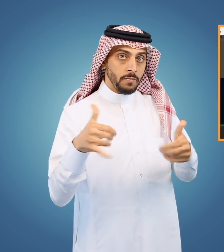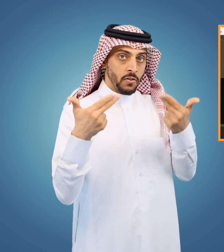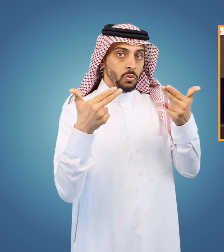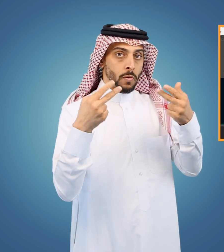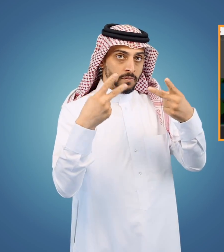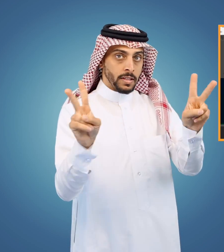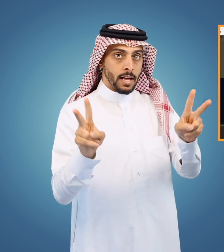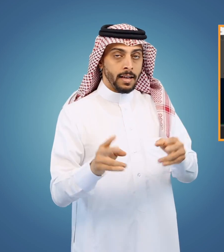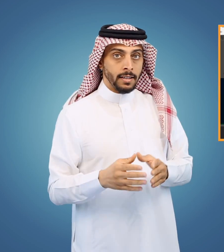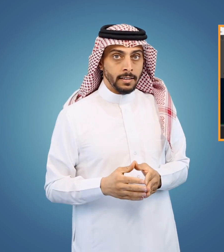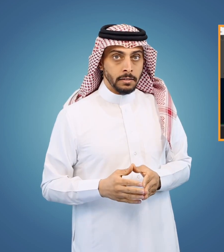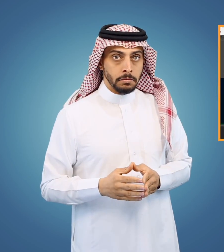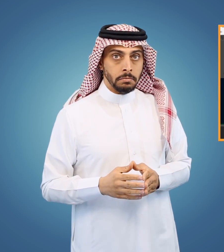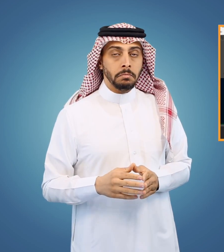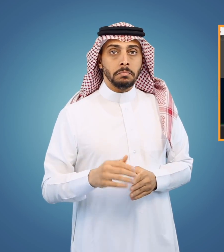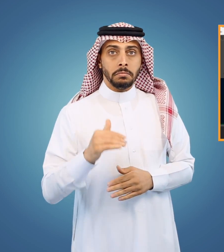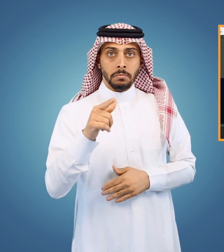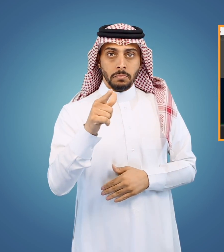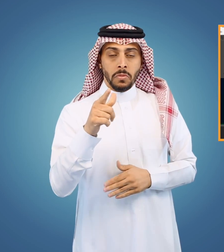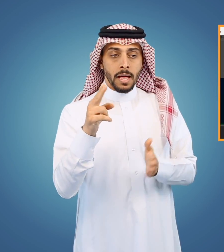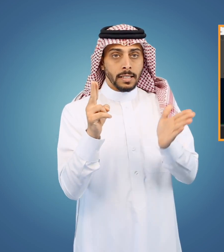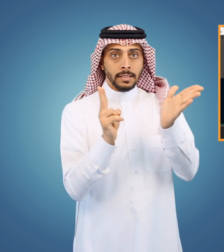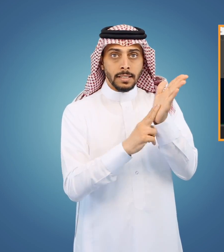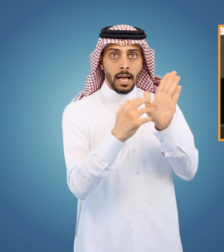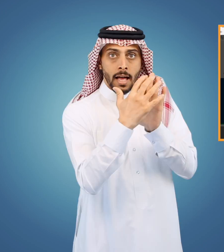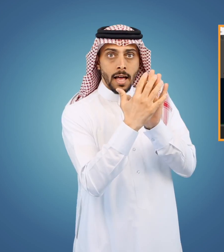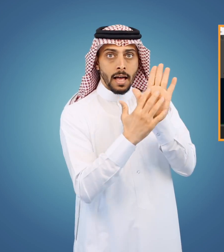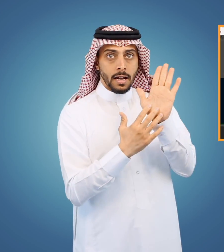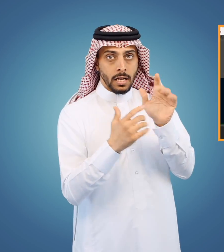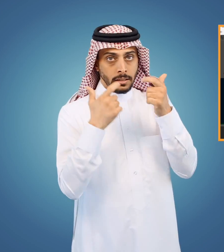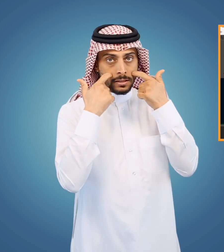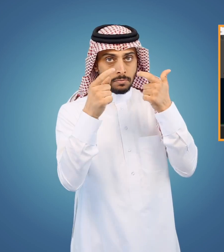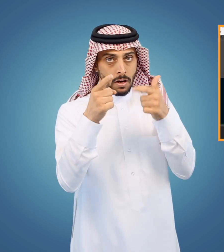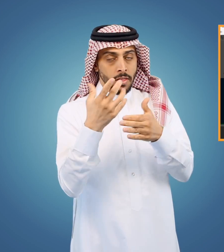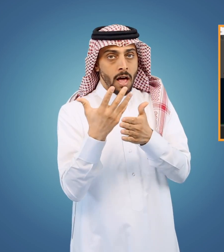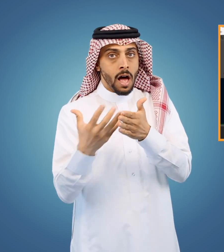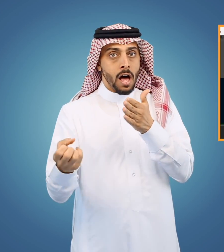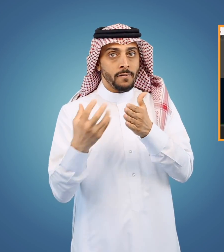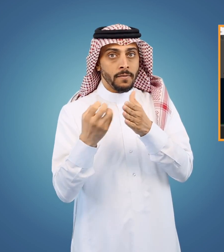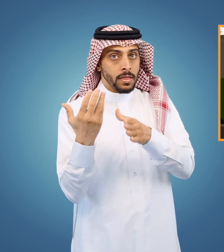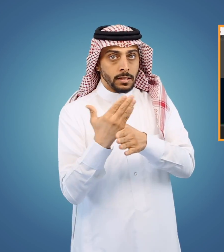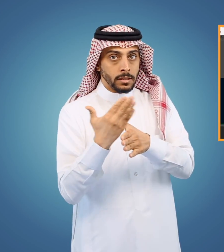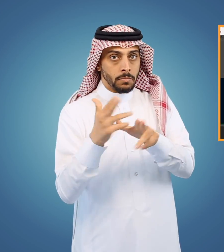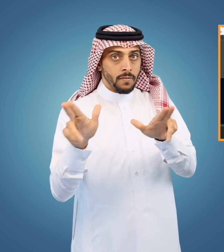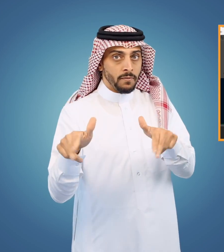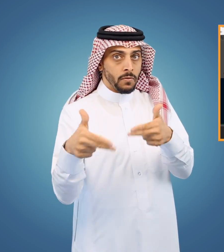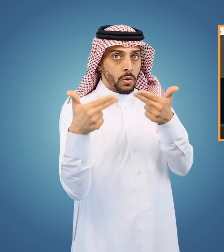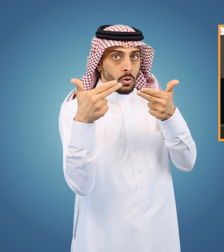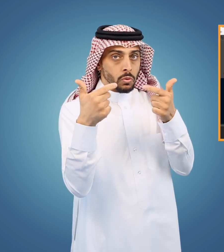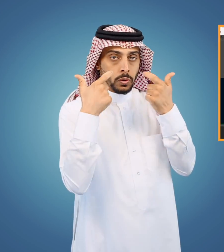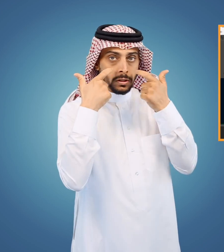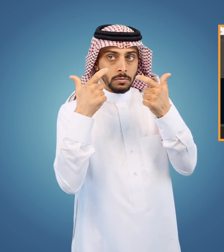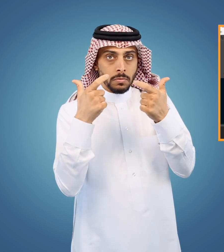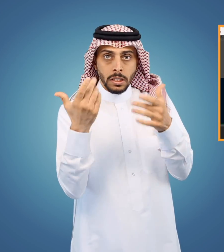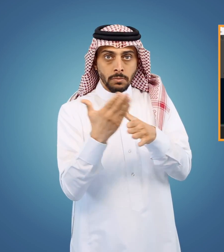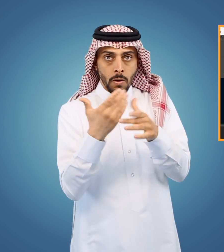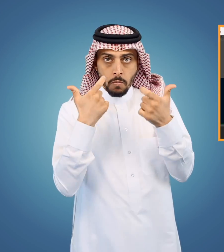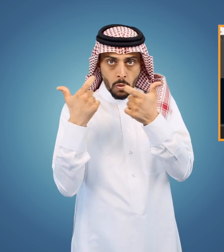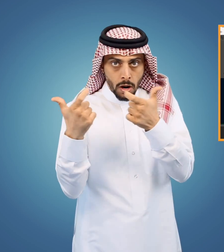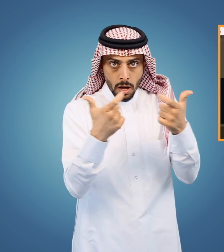ايقونه ابدا المحادثه ستظهر رساله تفيد العميل بان المكالمه سيتم تسجيلها